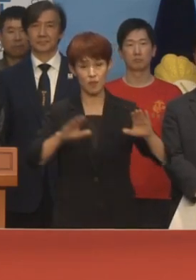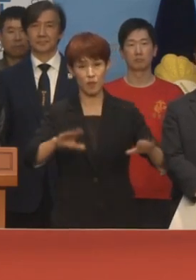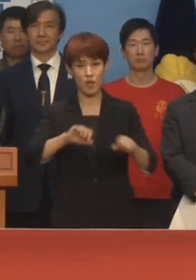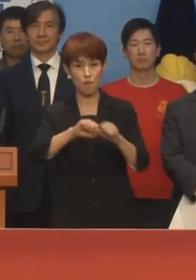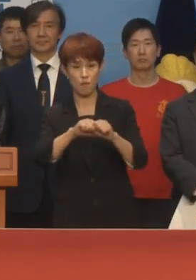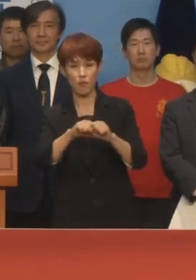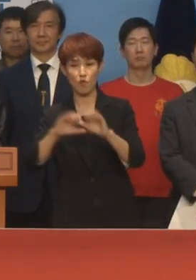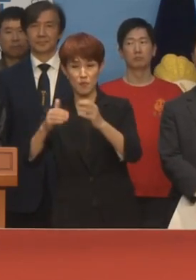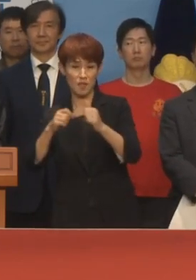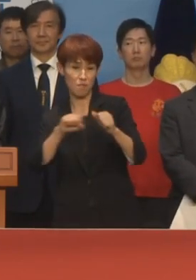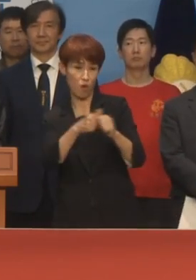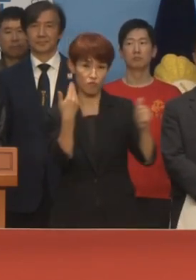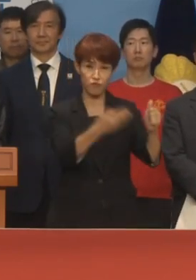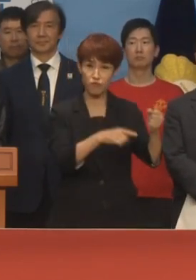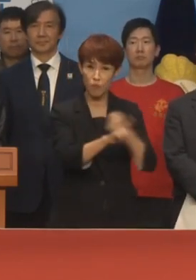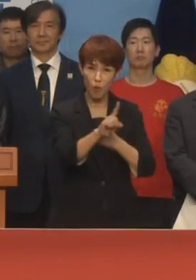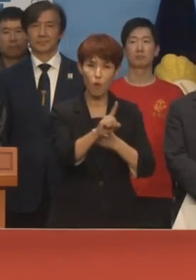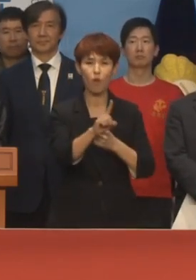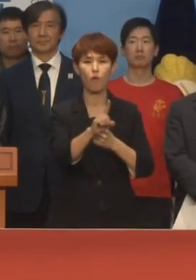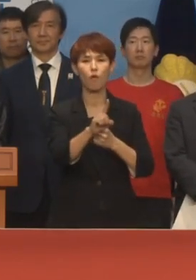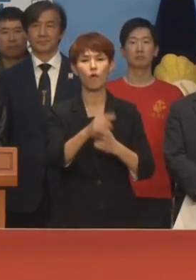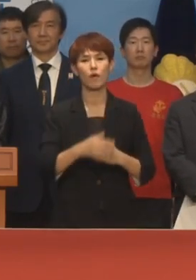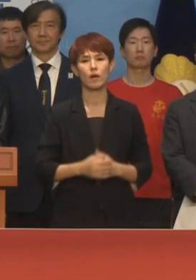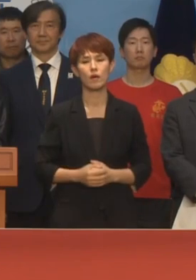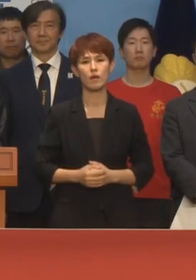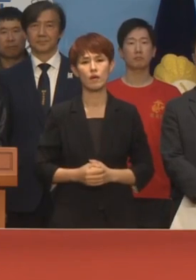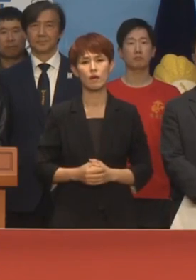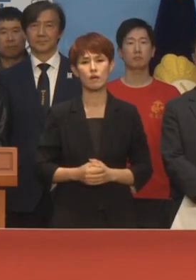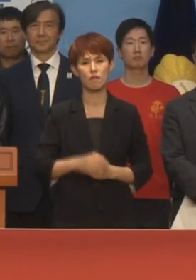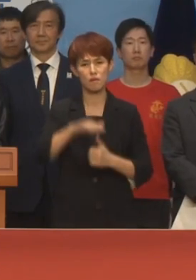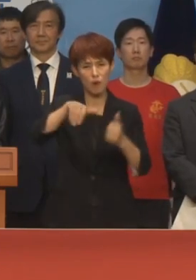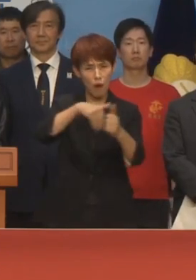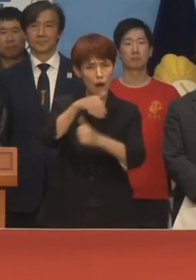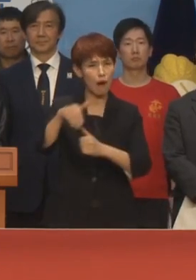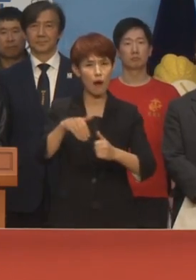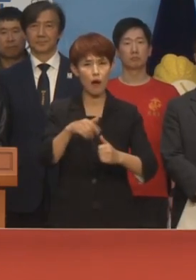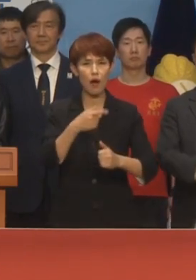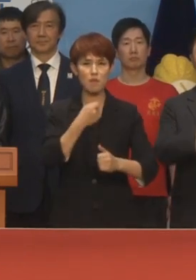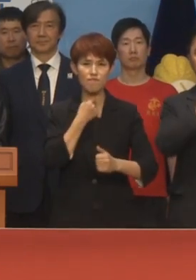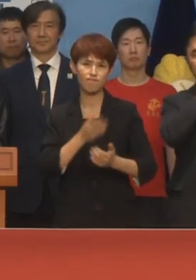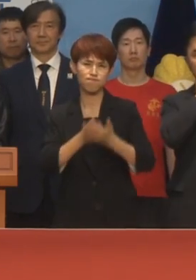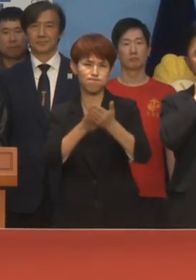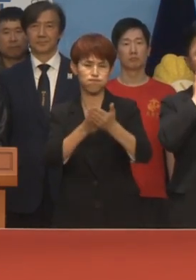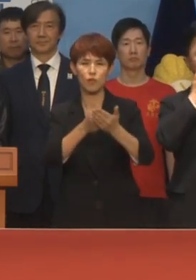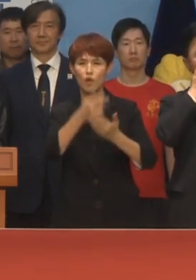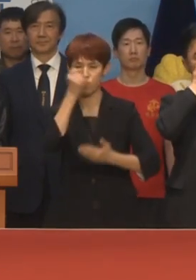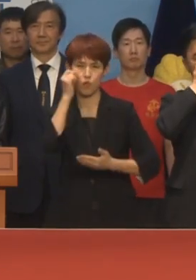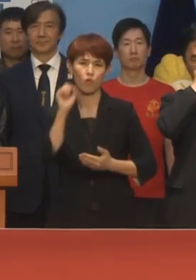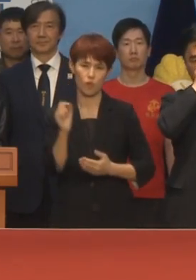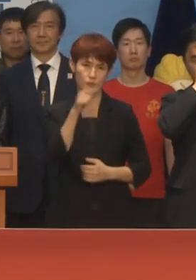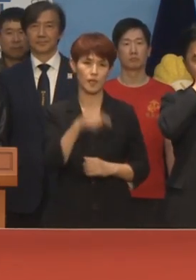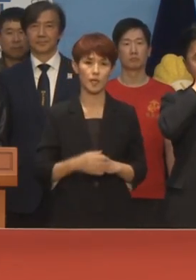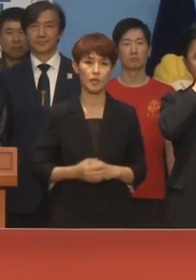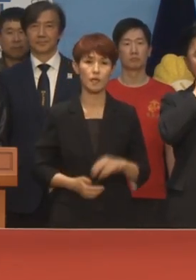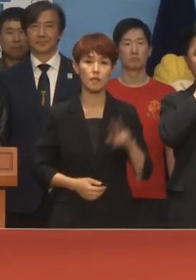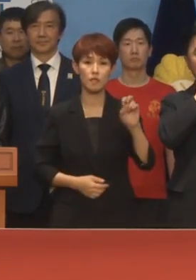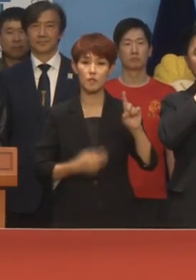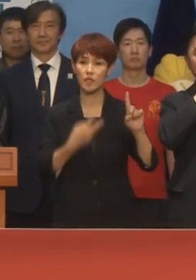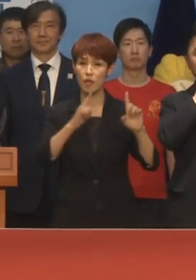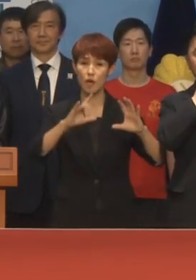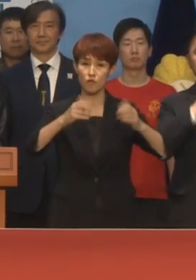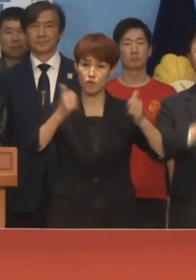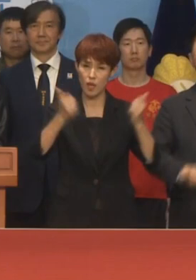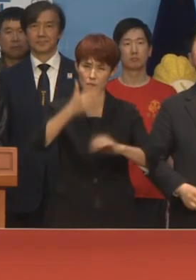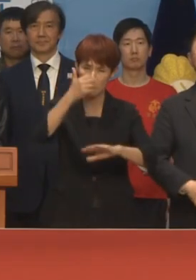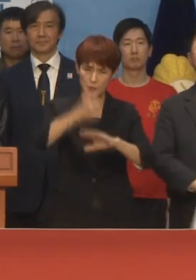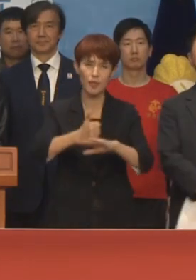것은 이런 부당한 상황 속에서 목소리를 낼 사람들이 부족했기 때문입니다. 이제 21대 국회 막바지에 서서 한